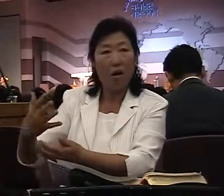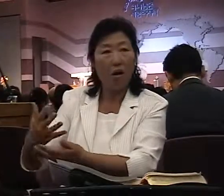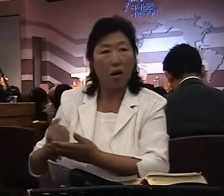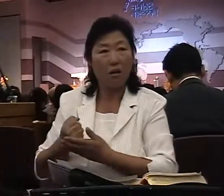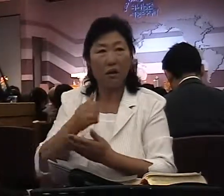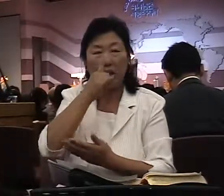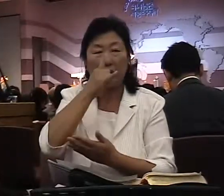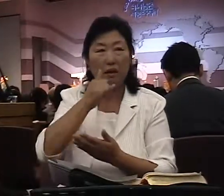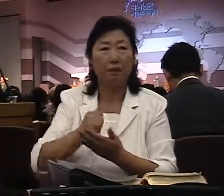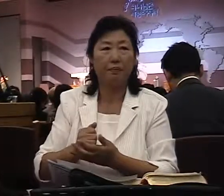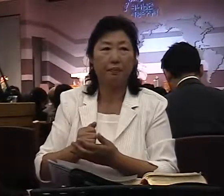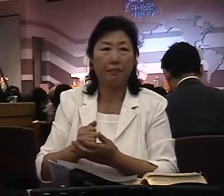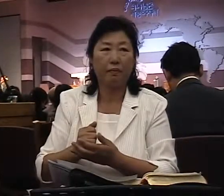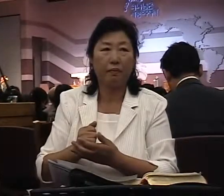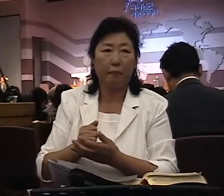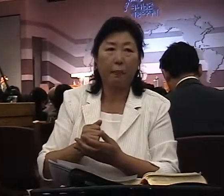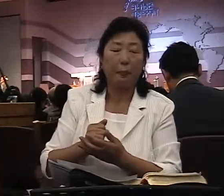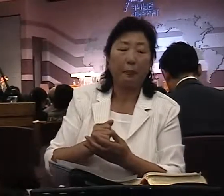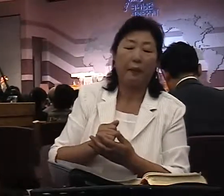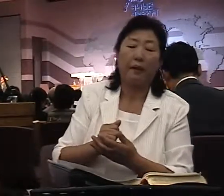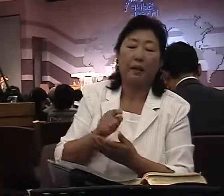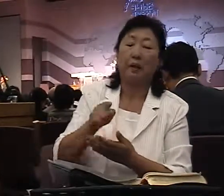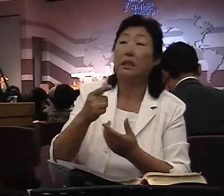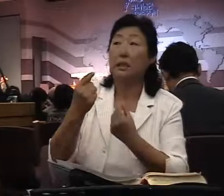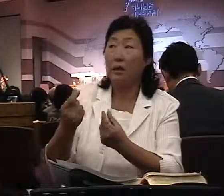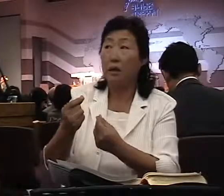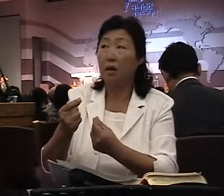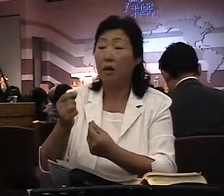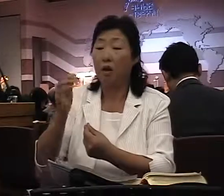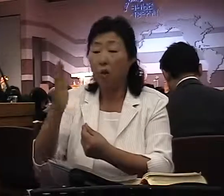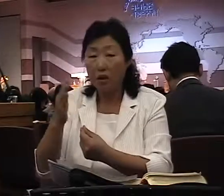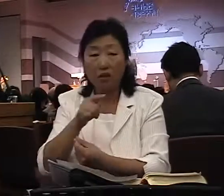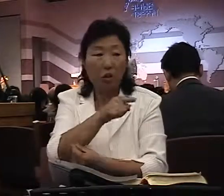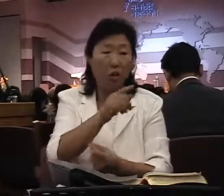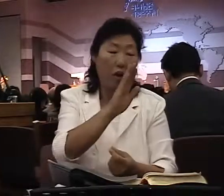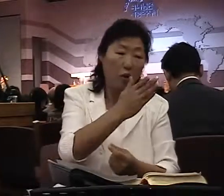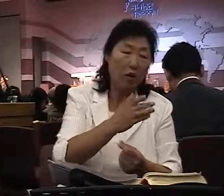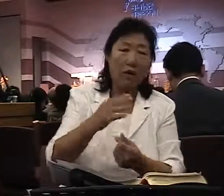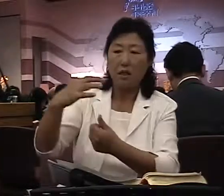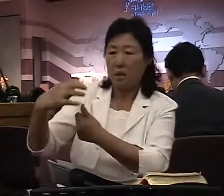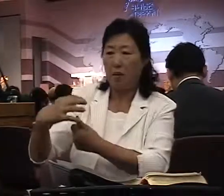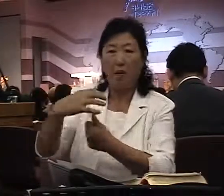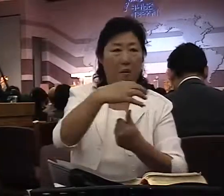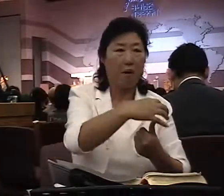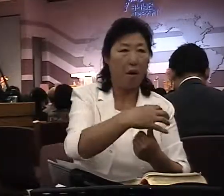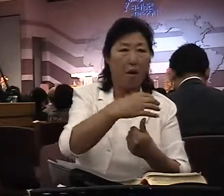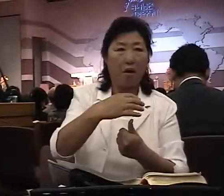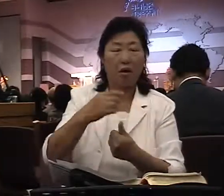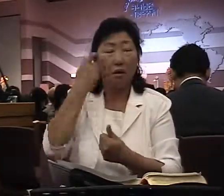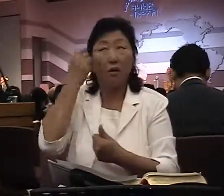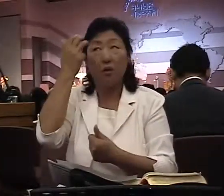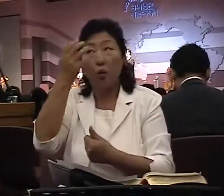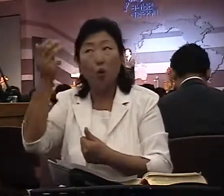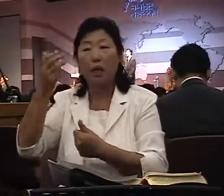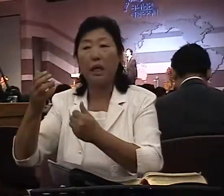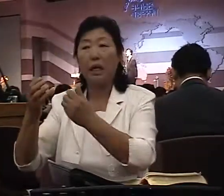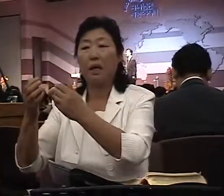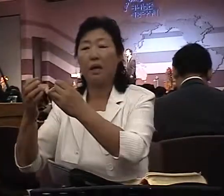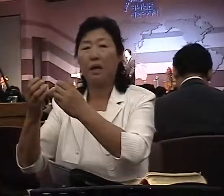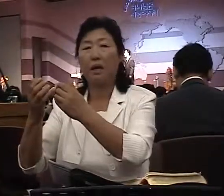말씀을 하는 거예요. 이렇게 되든 저렇게 되든 지배를 받게 돼 있는데 성령의 사람으로 안 사는 것을 어떻게 우리가 감당할